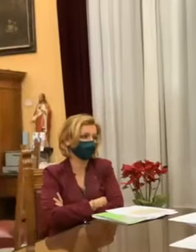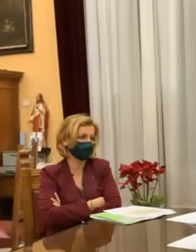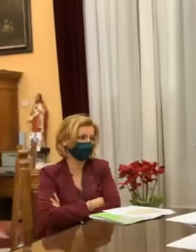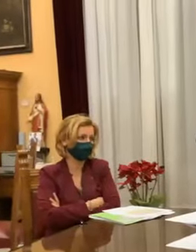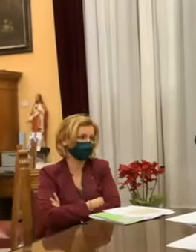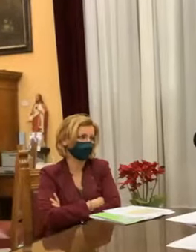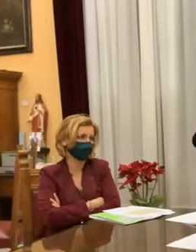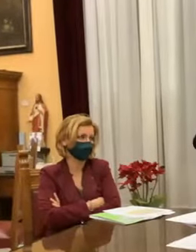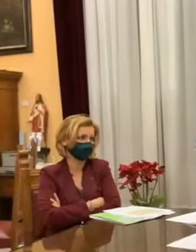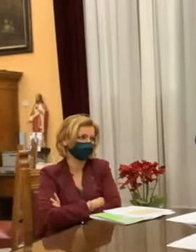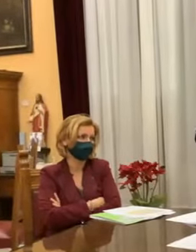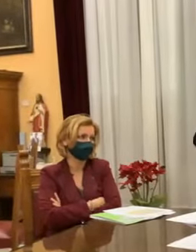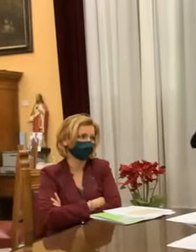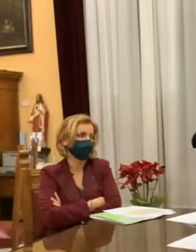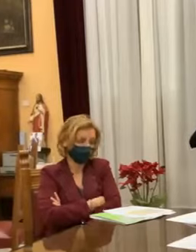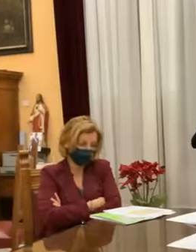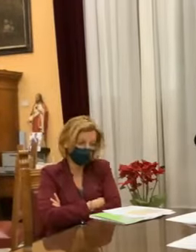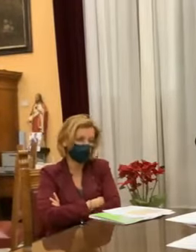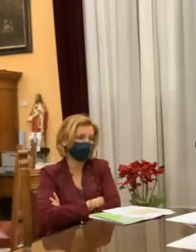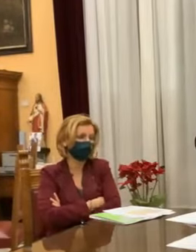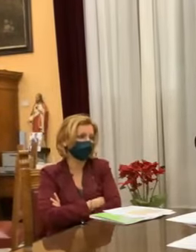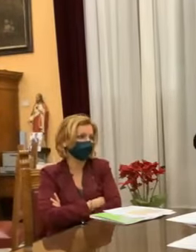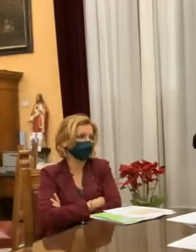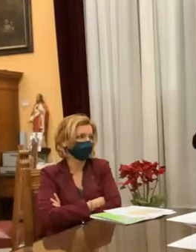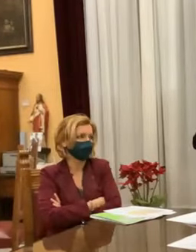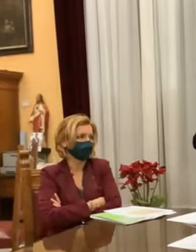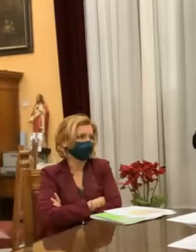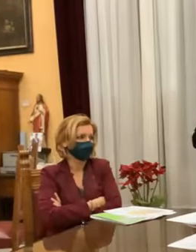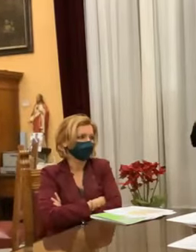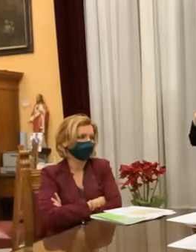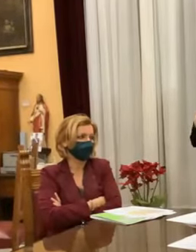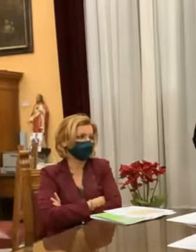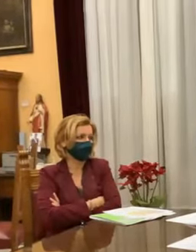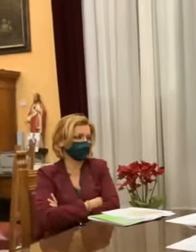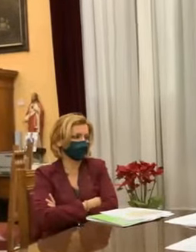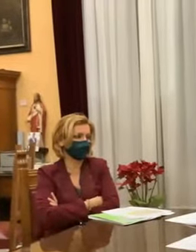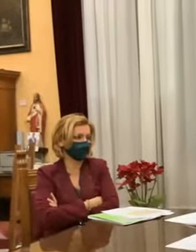Un giudice a Berlino. Ah, io penso che esista anche a Messina. Assolutamente sì. Anche perché io,